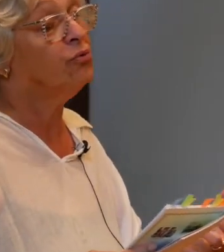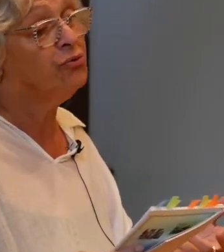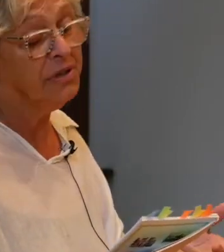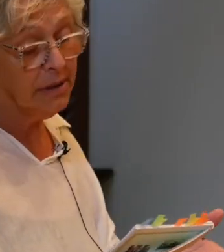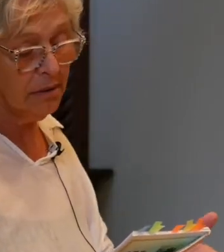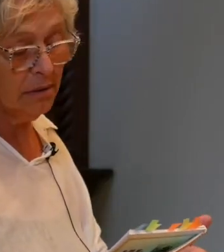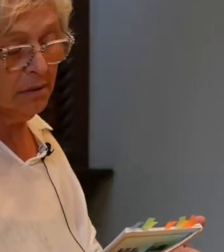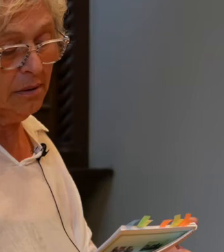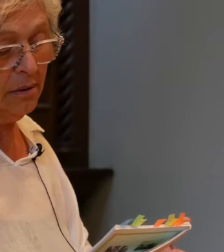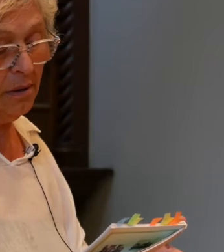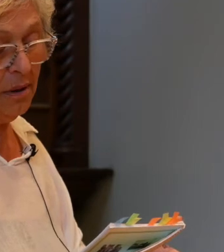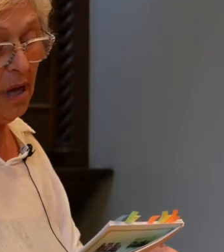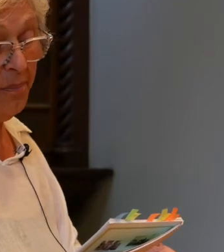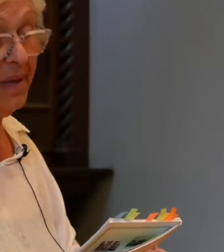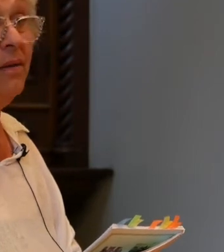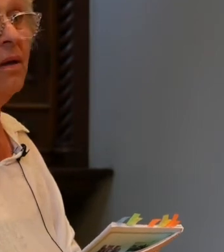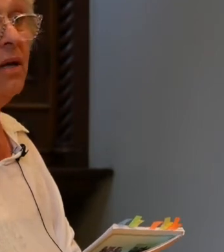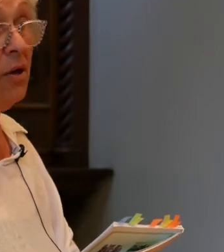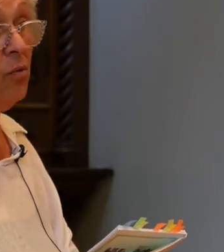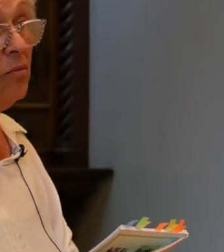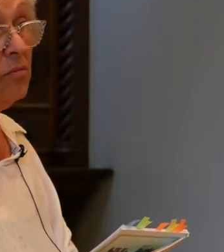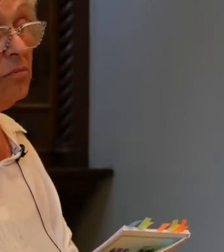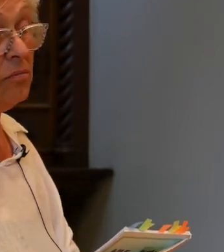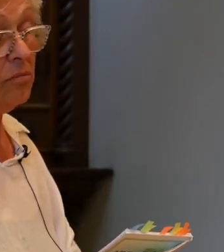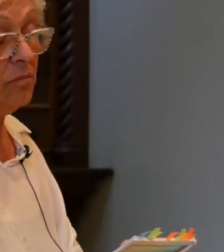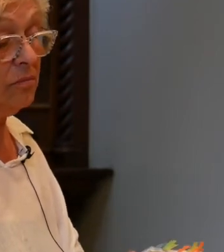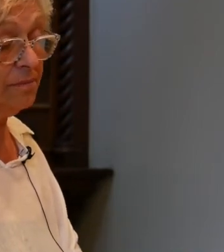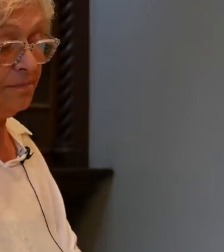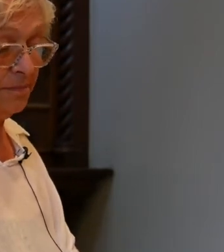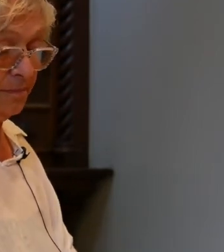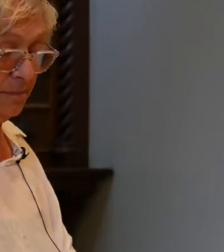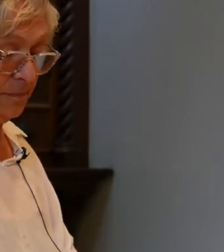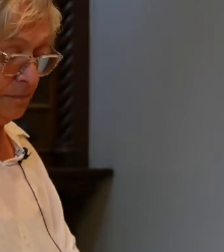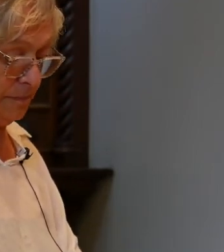au fond du nid, à peine éclos.